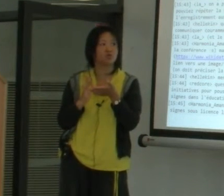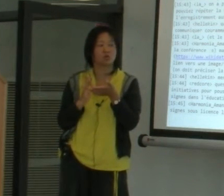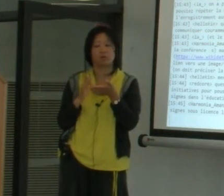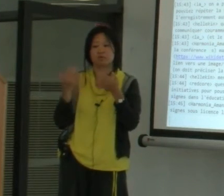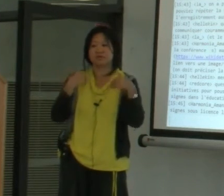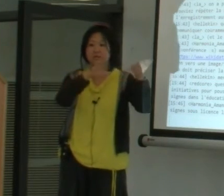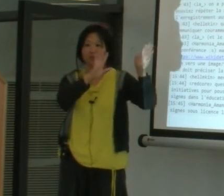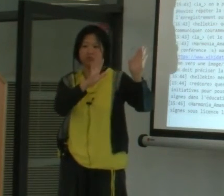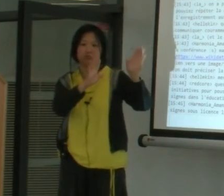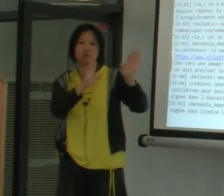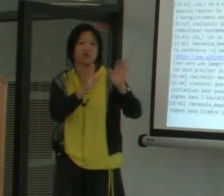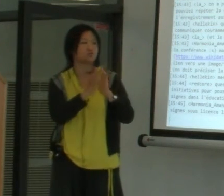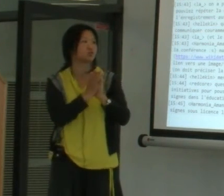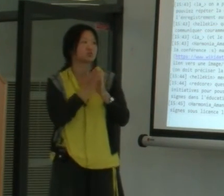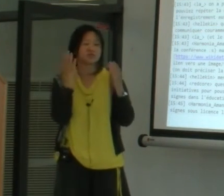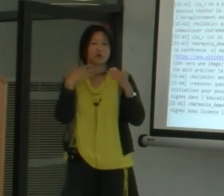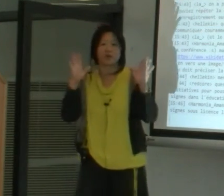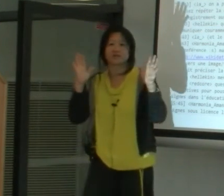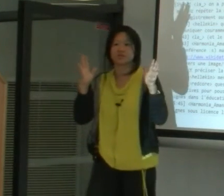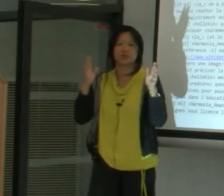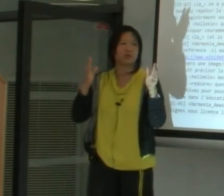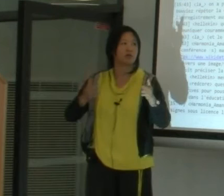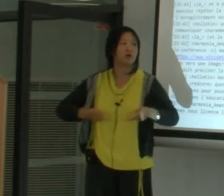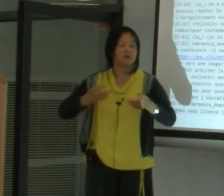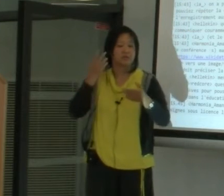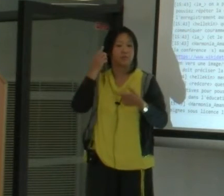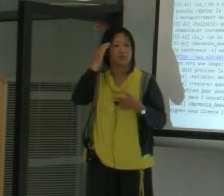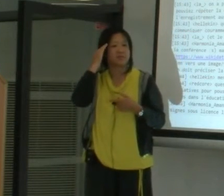estiment que c'est bon, que les sourds, s'ils veulent participer,